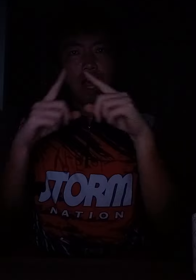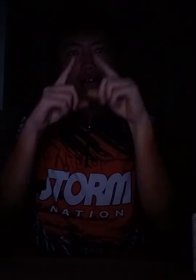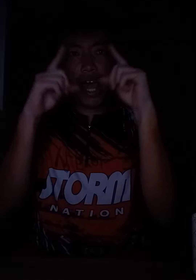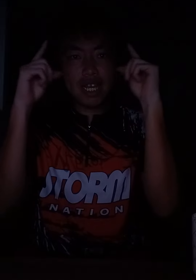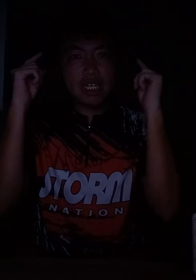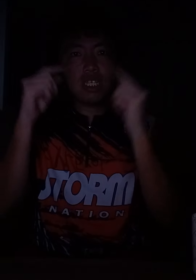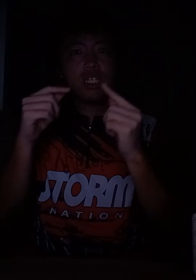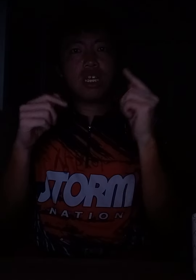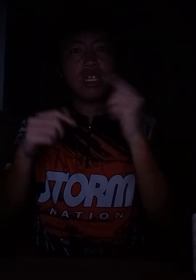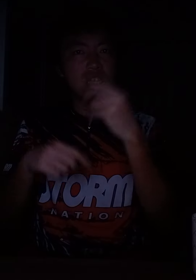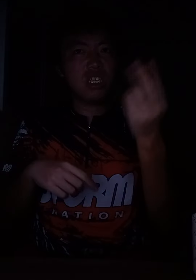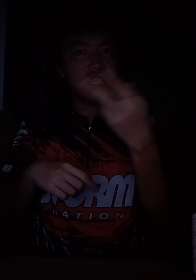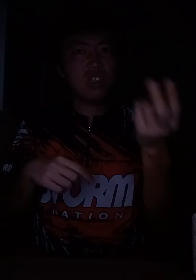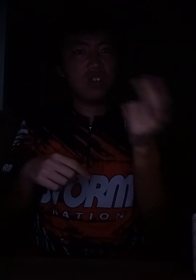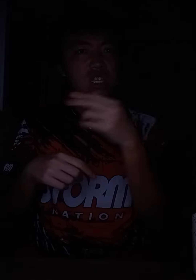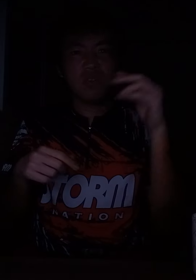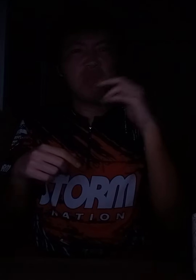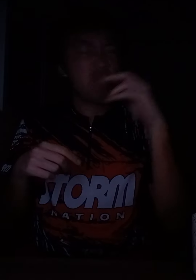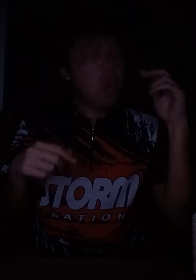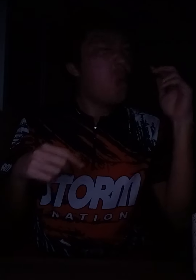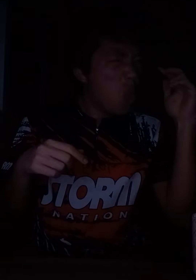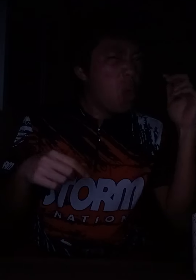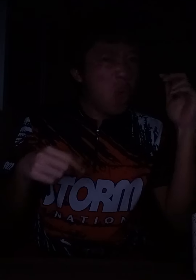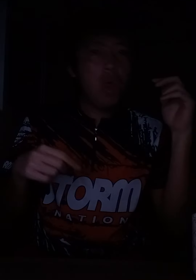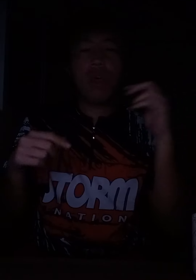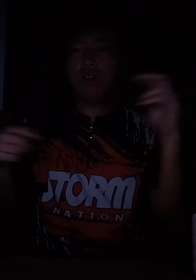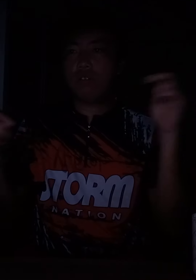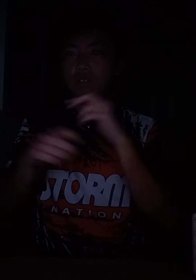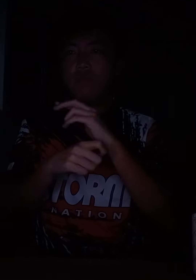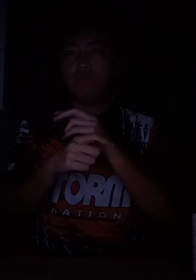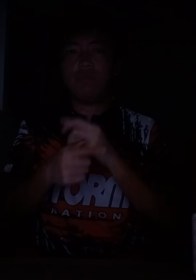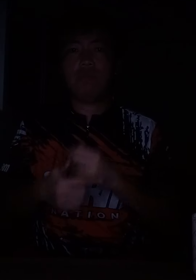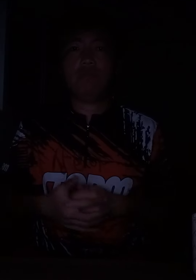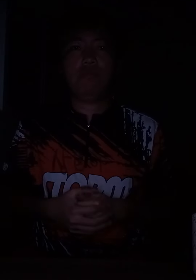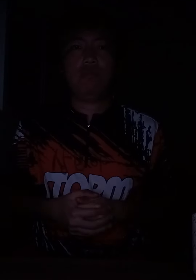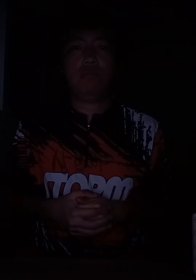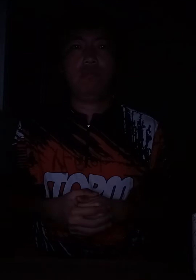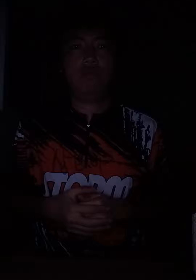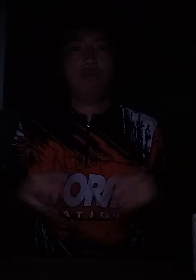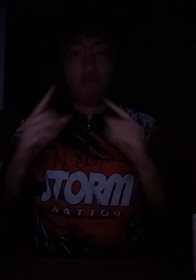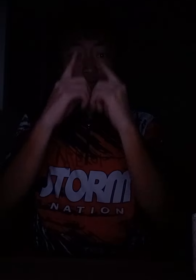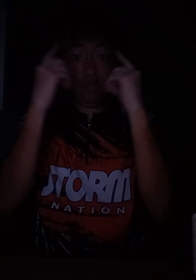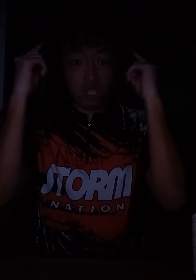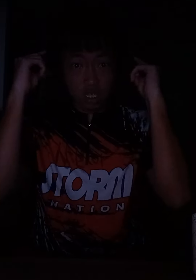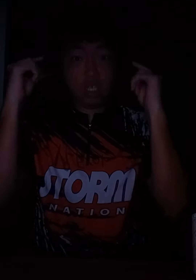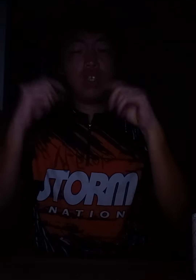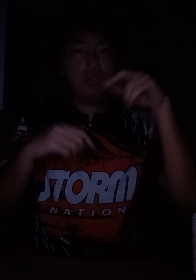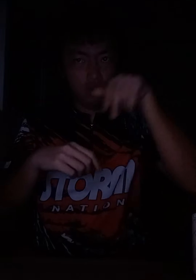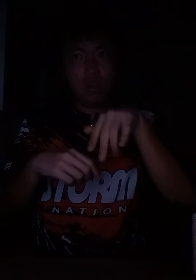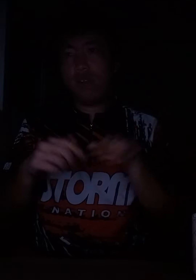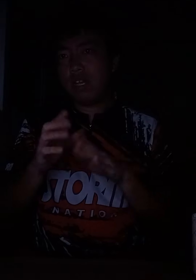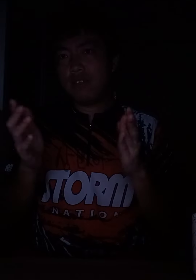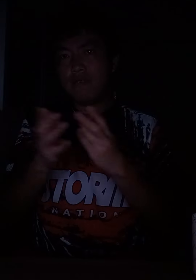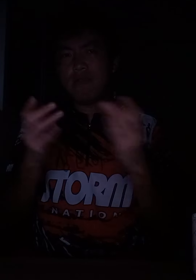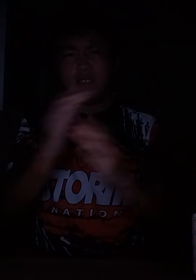벗은 채 열차 곳곳에 침을 뱉고 행패를 부렸습니다. 마스크를 쓰라는 승무원의 말은 전혀 듣지